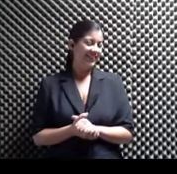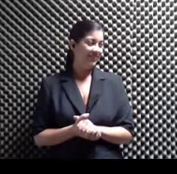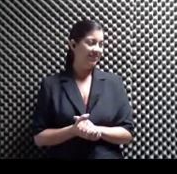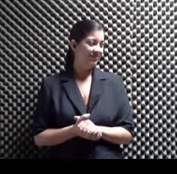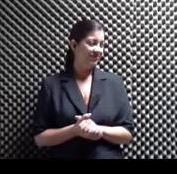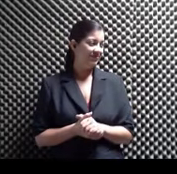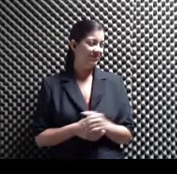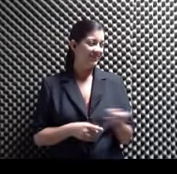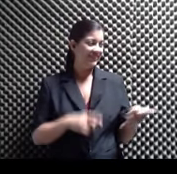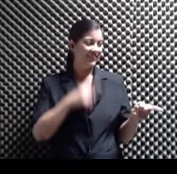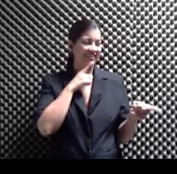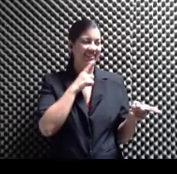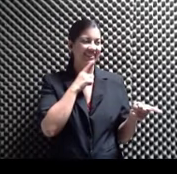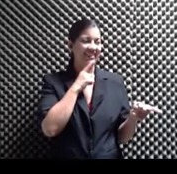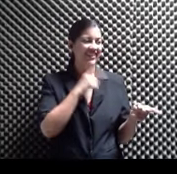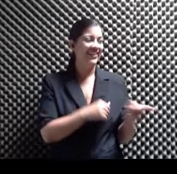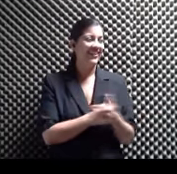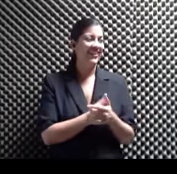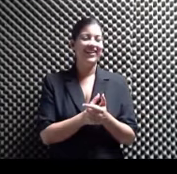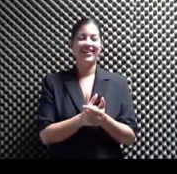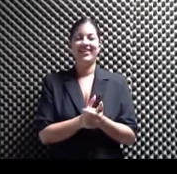El gancho.